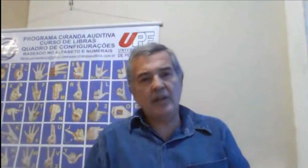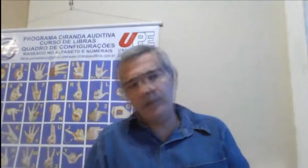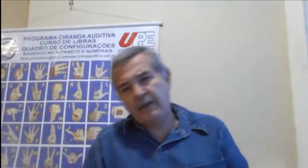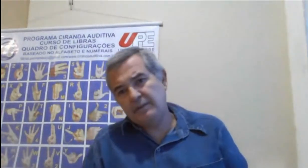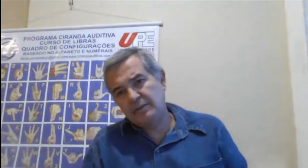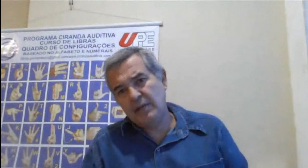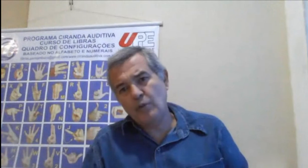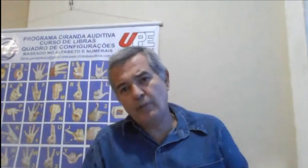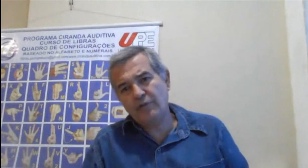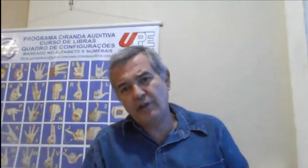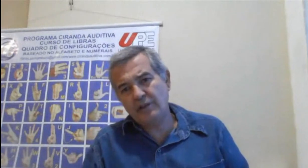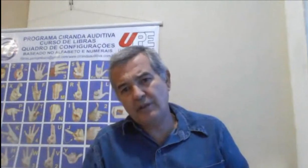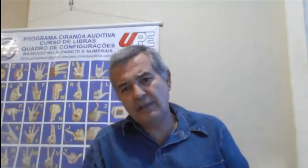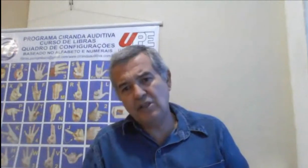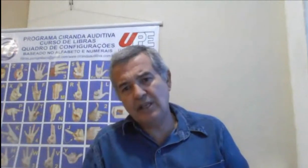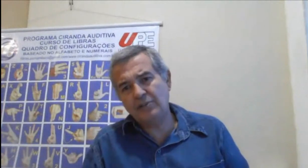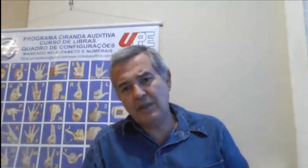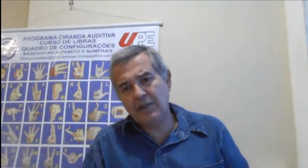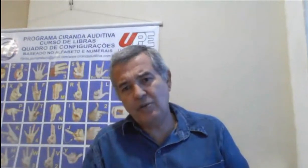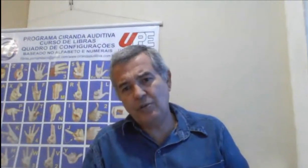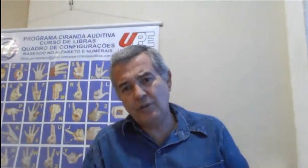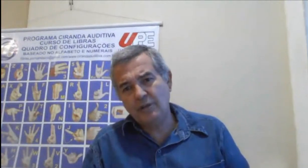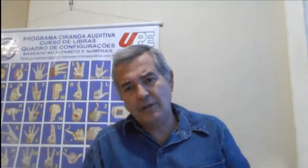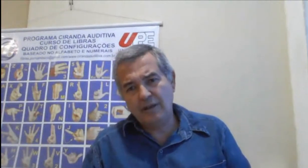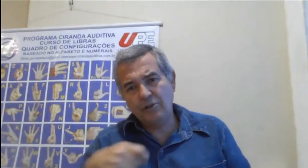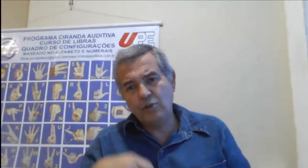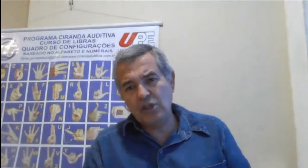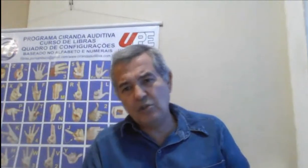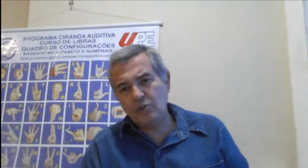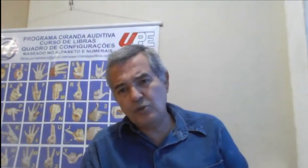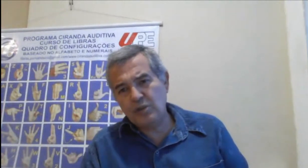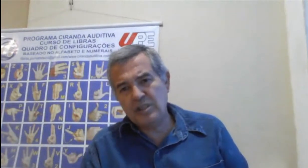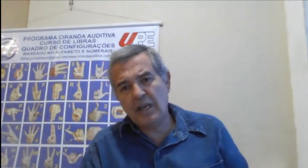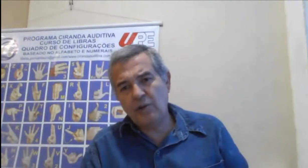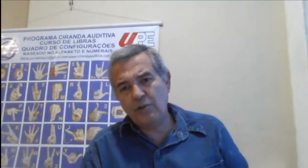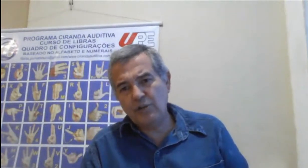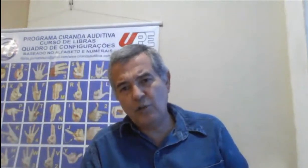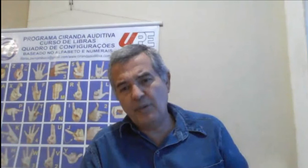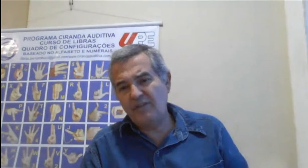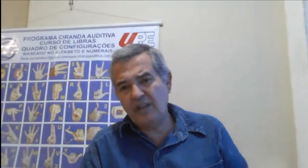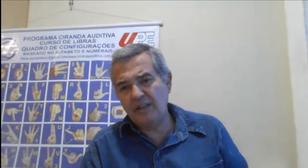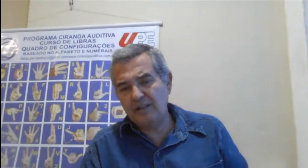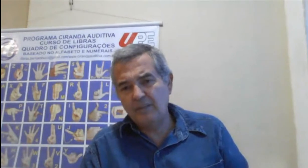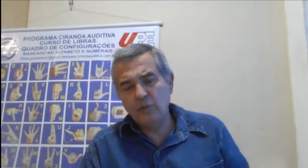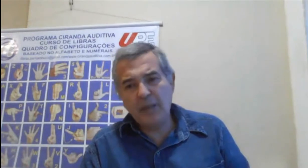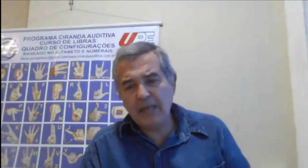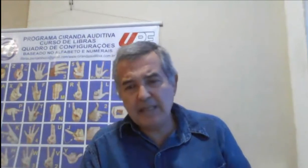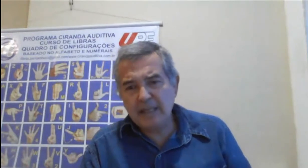falei, epa, ele comprou, foi? Tem atestado médico, jurídico, judicial, de compra e venda. Não pertence a